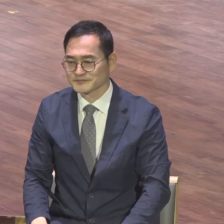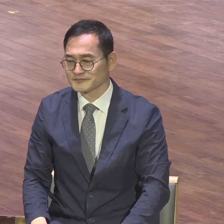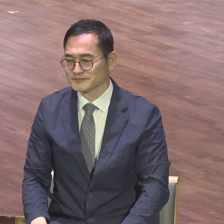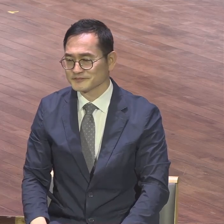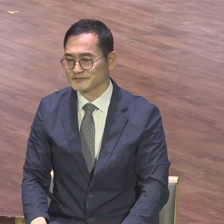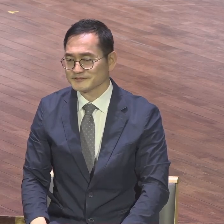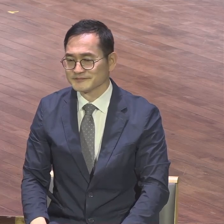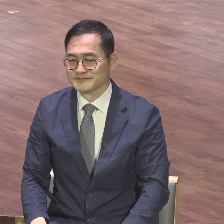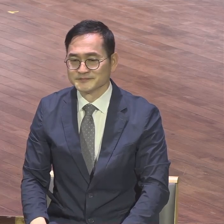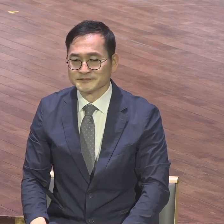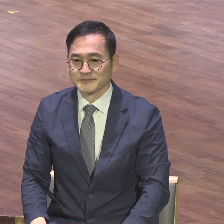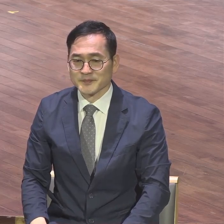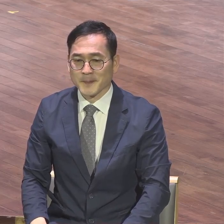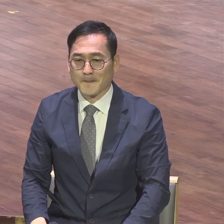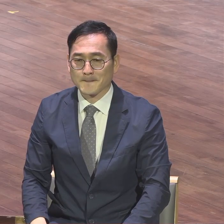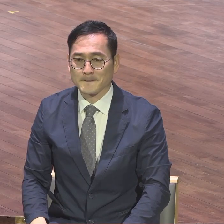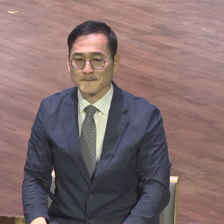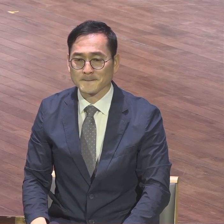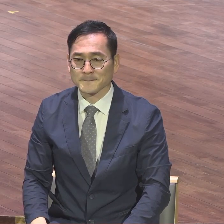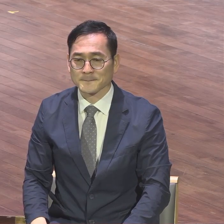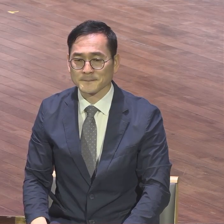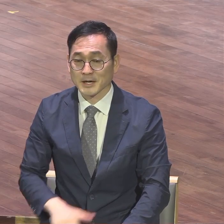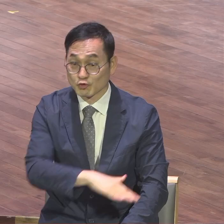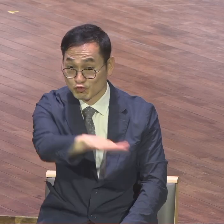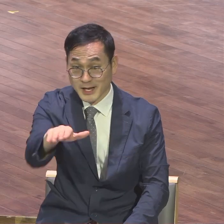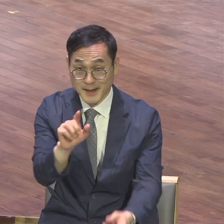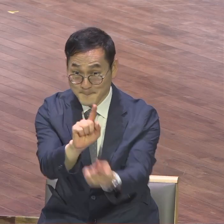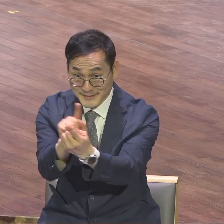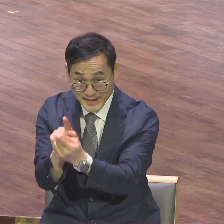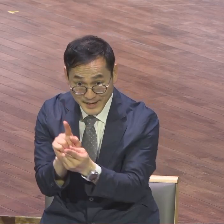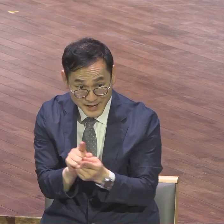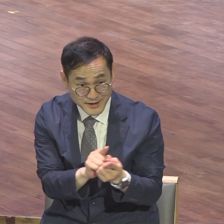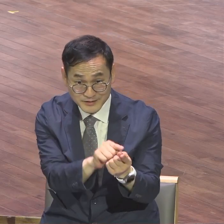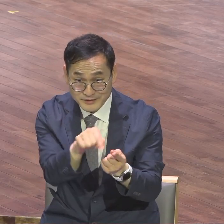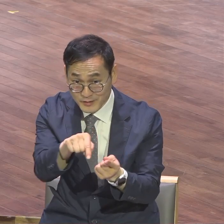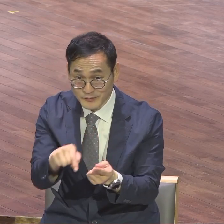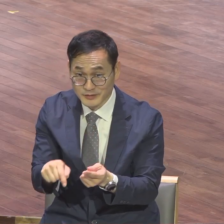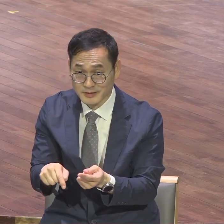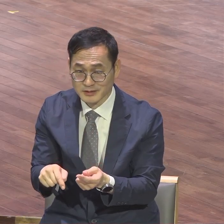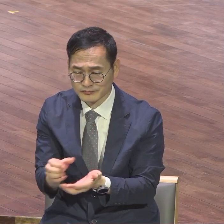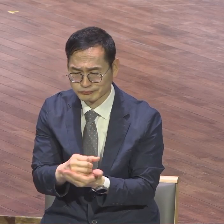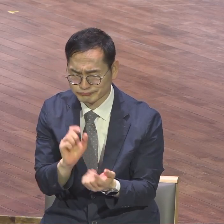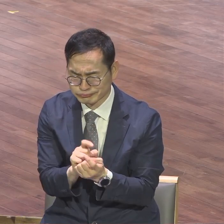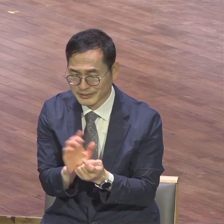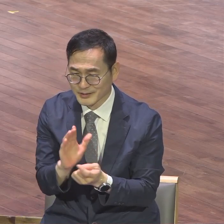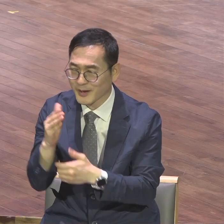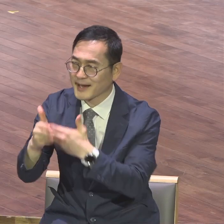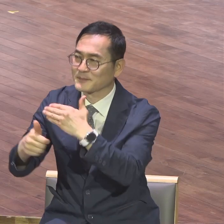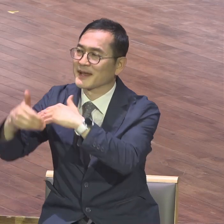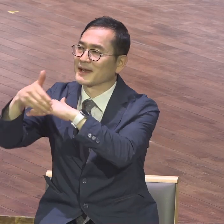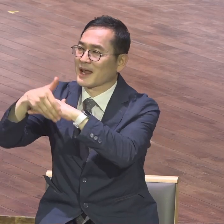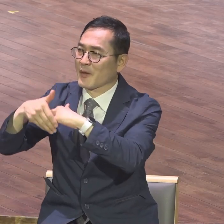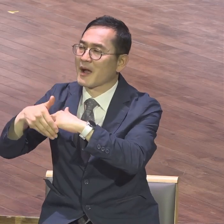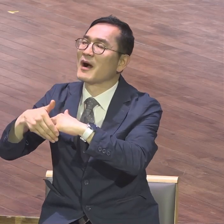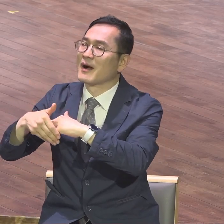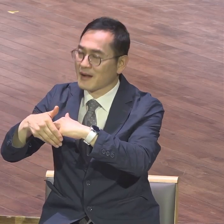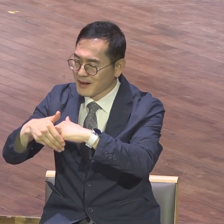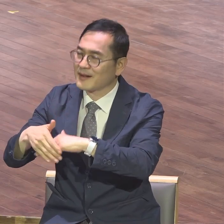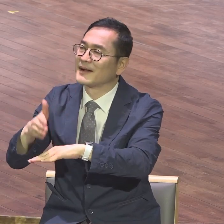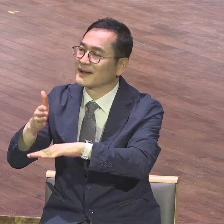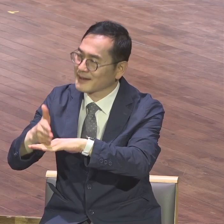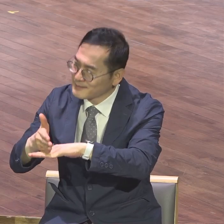우리 만남이 우연이 아니고 하나님의 계획이다. 네. 감사하세요. 감사. 영계 모든